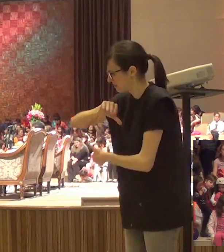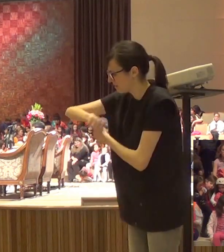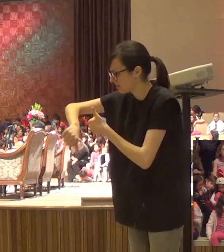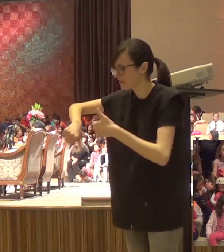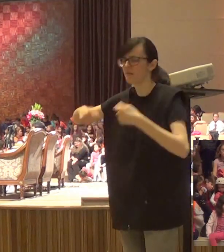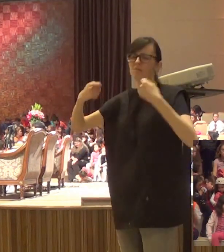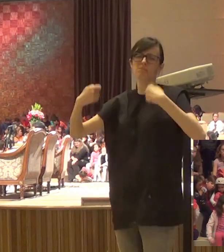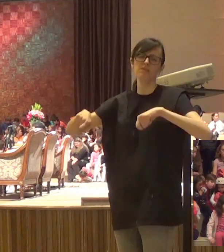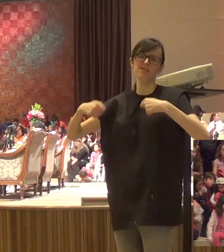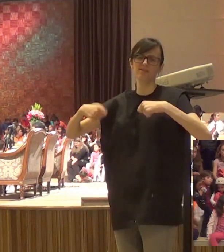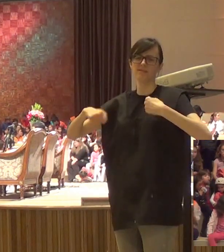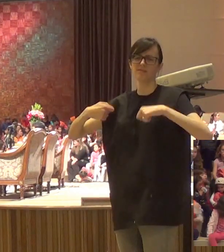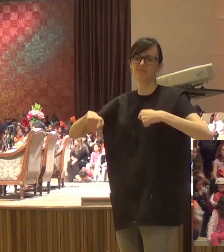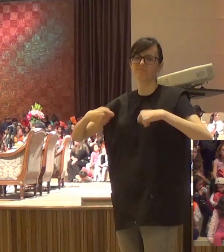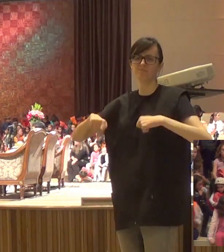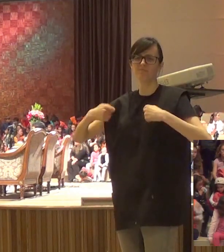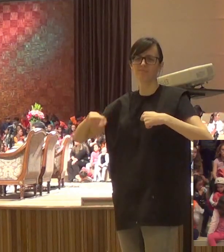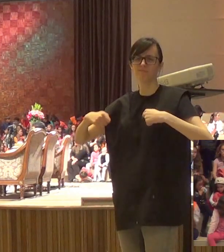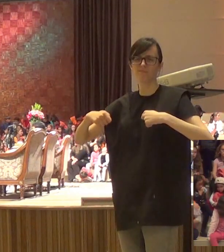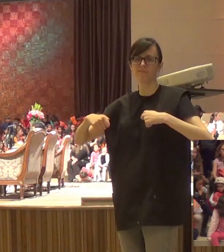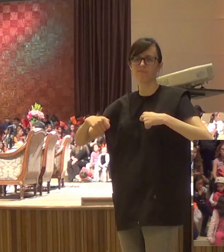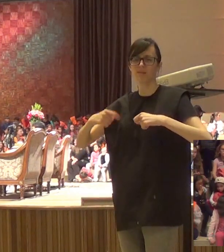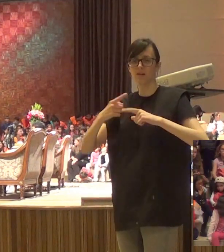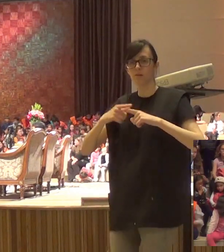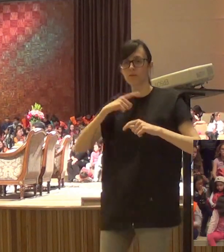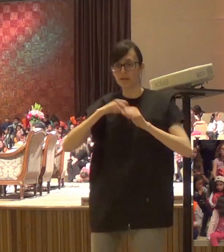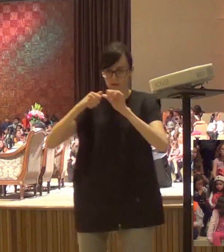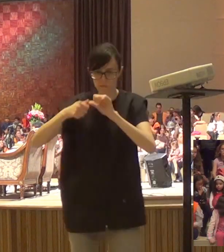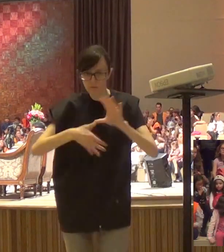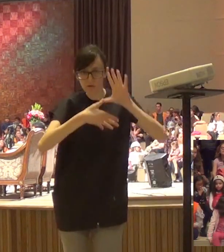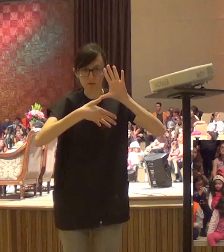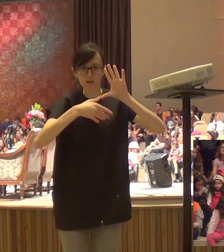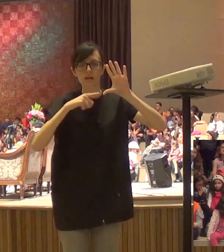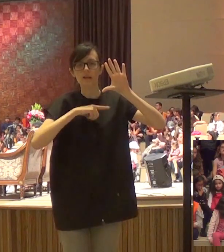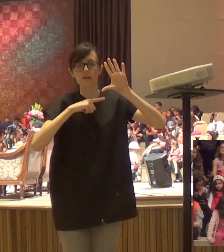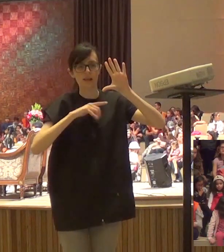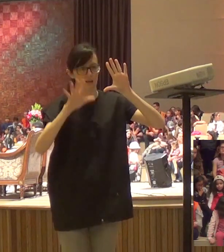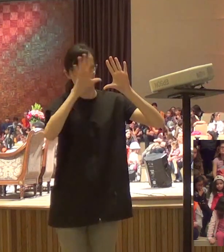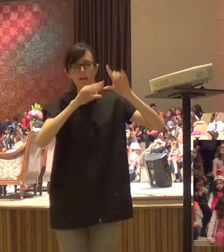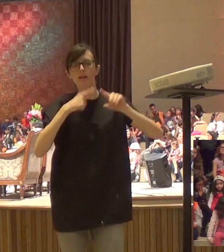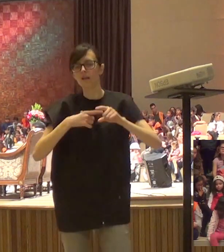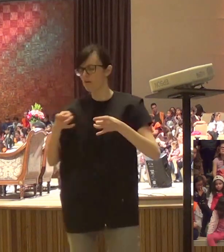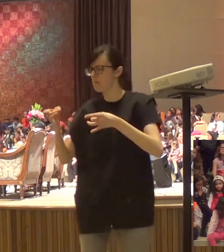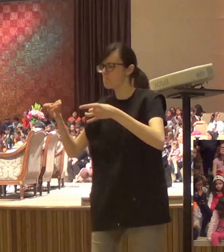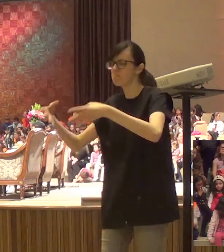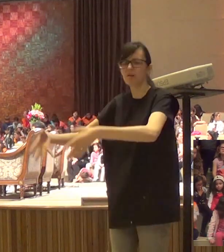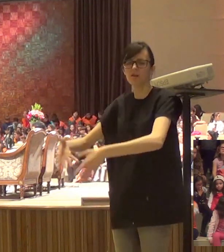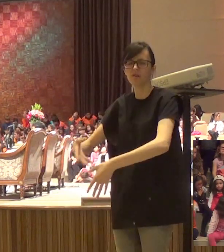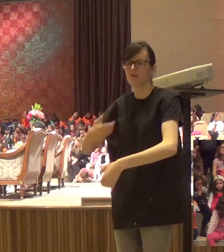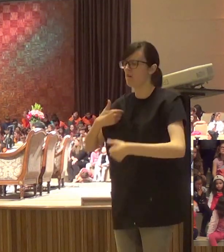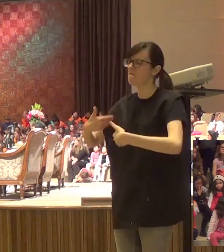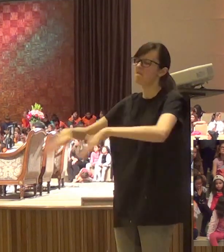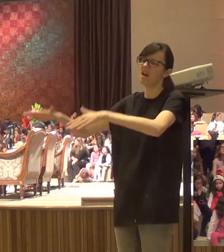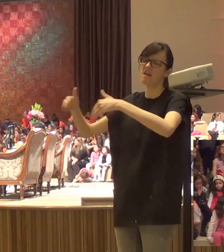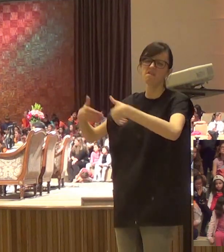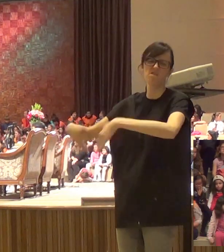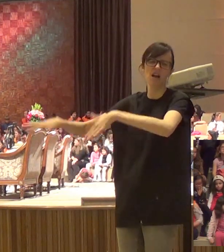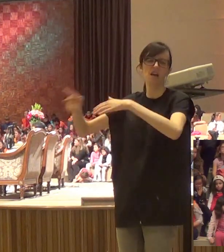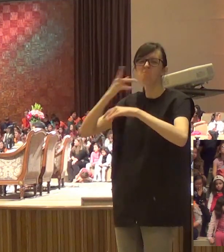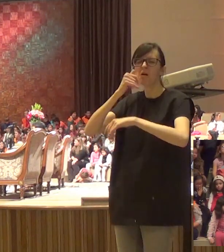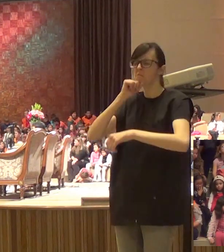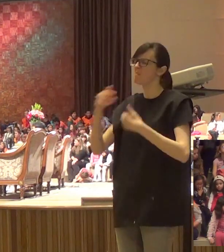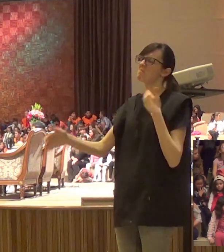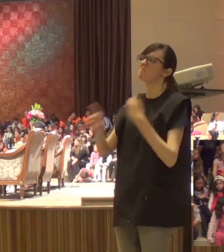corações dos pais para com suas crianças. Na América Latina, o problema reside no abandono de